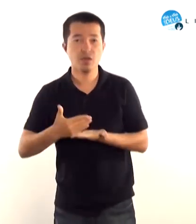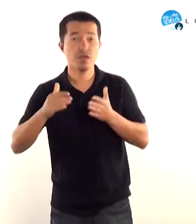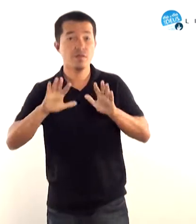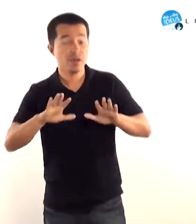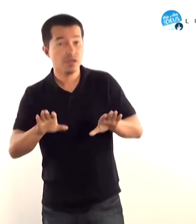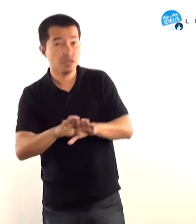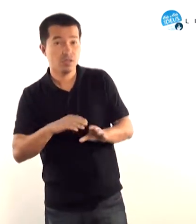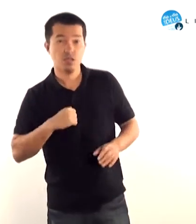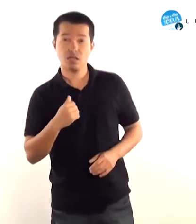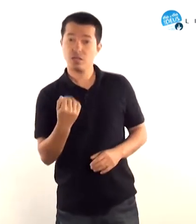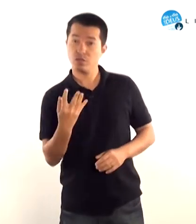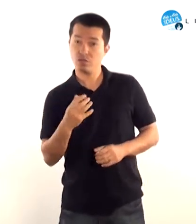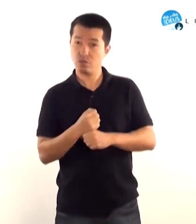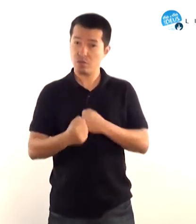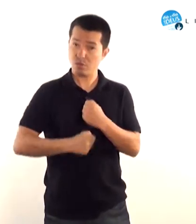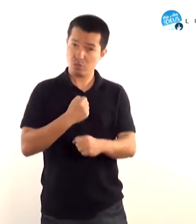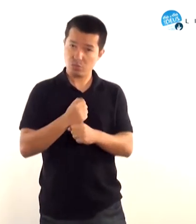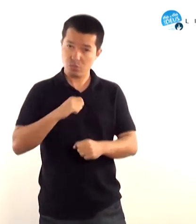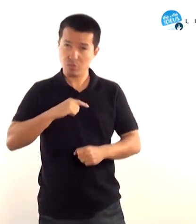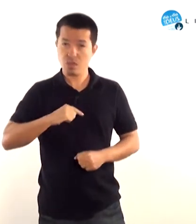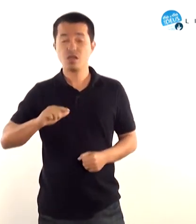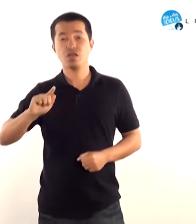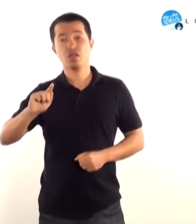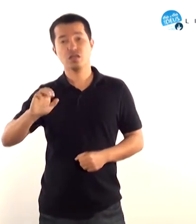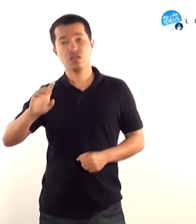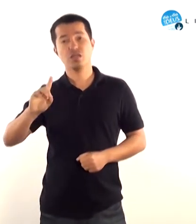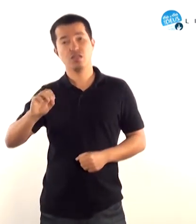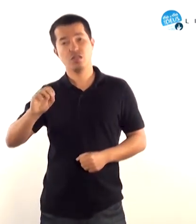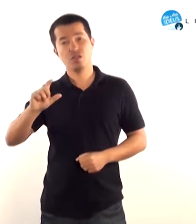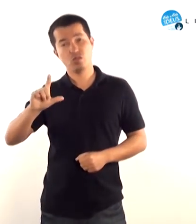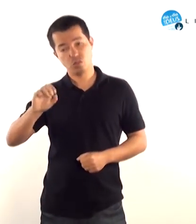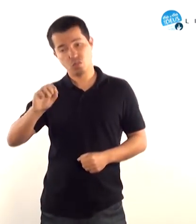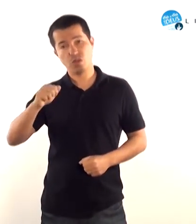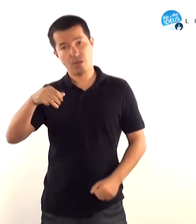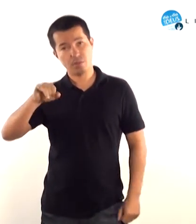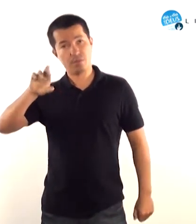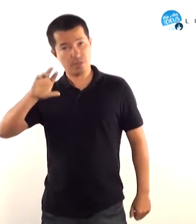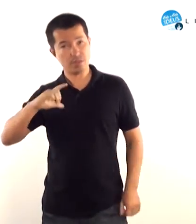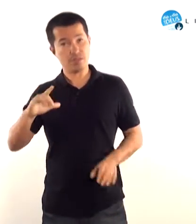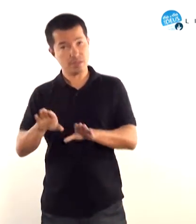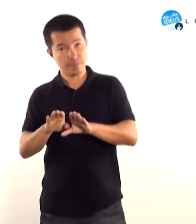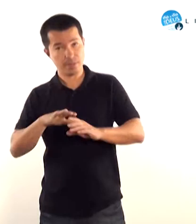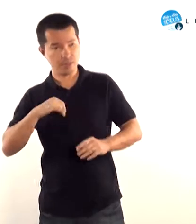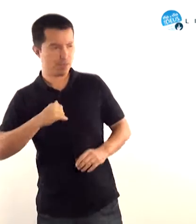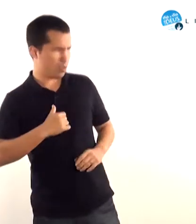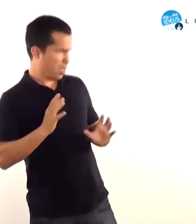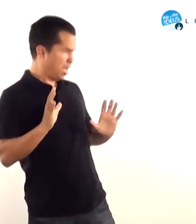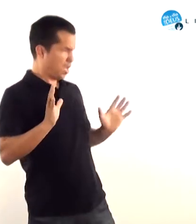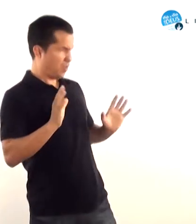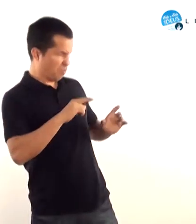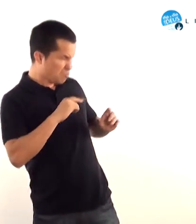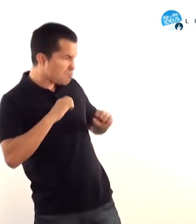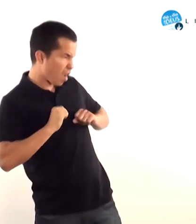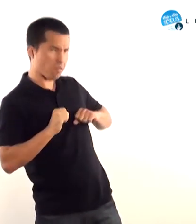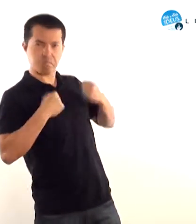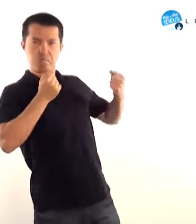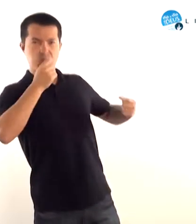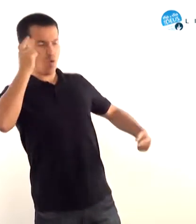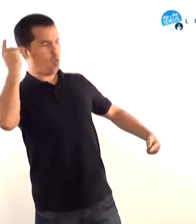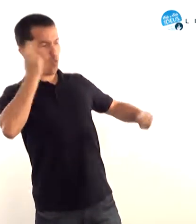derrotaram os Refaíns em Asterote Carnaim, os Zuzins em An, os